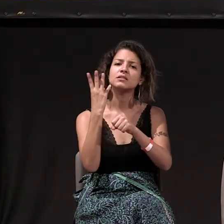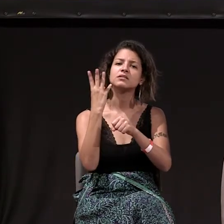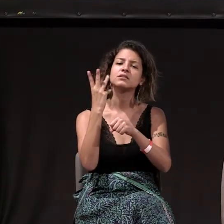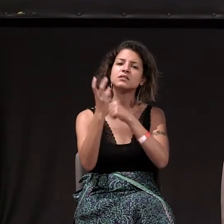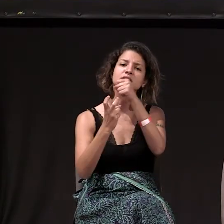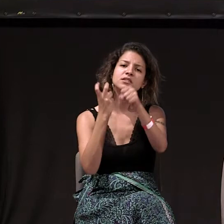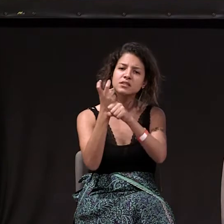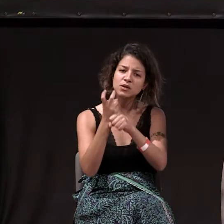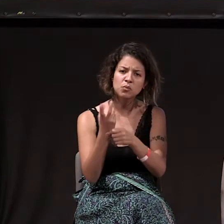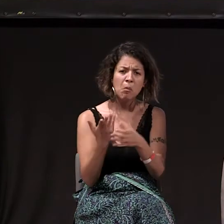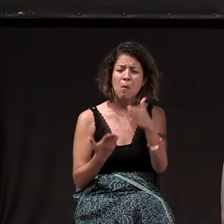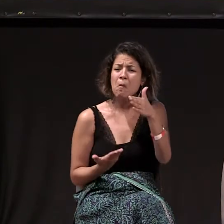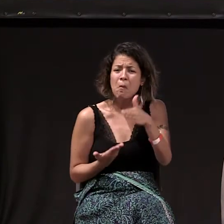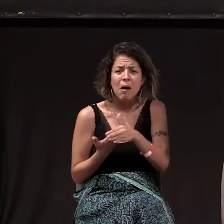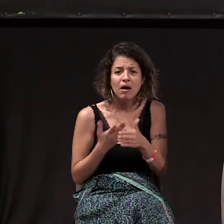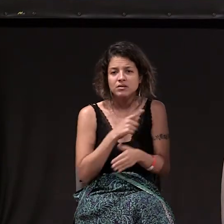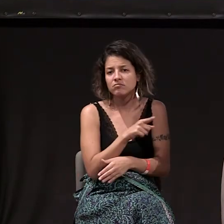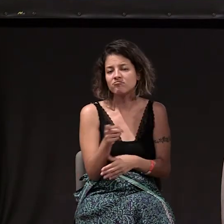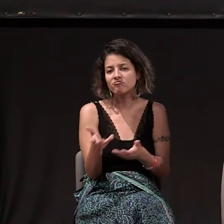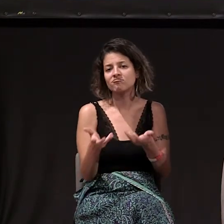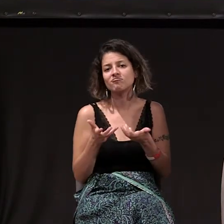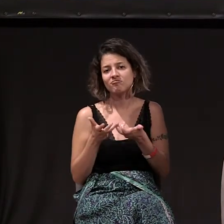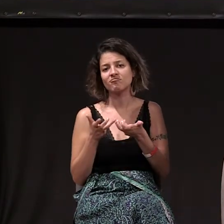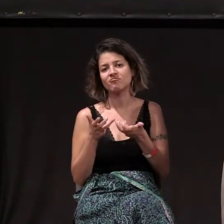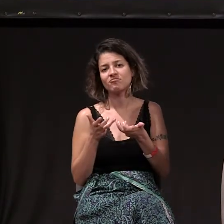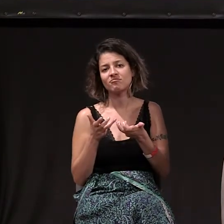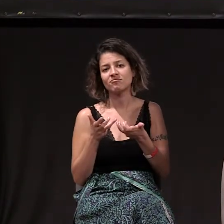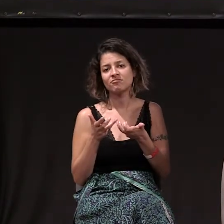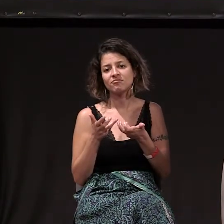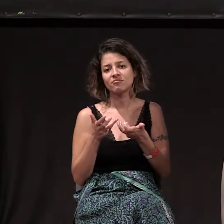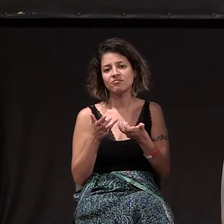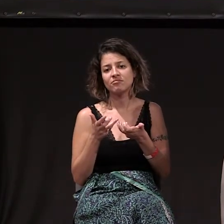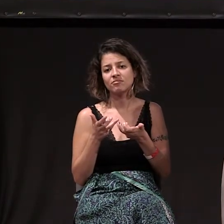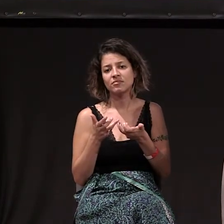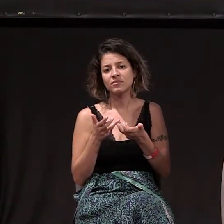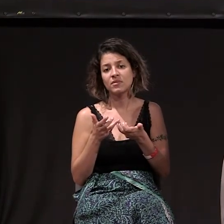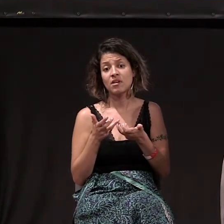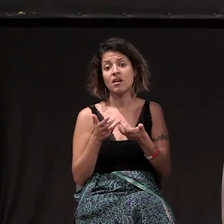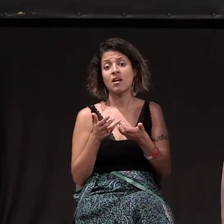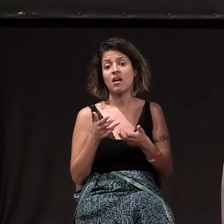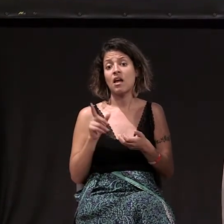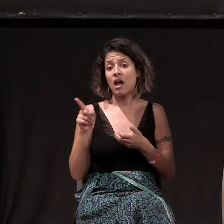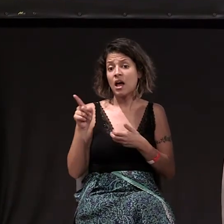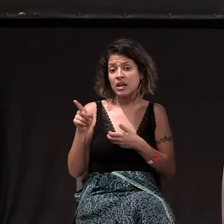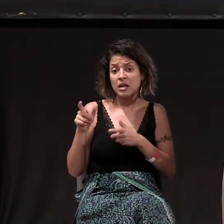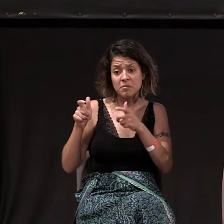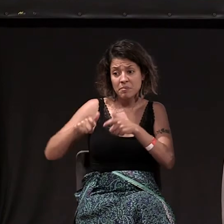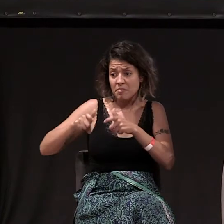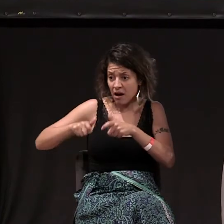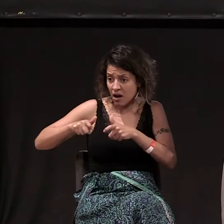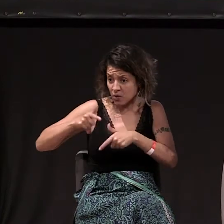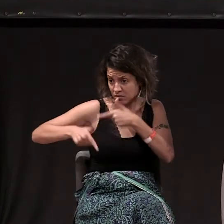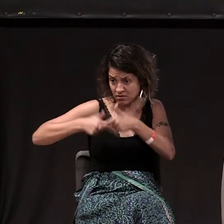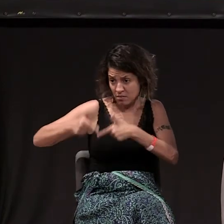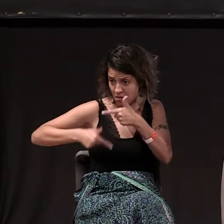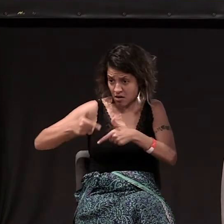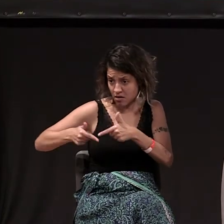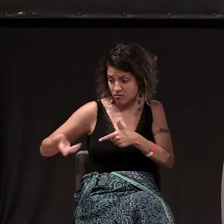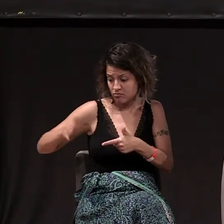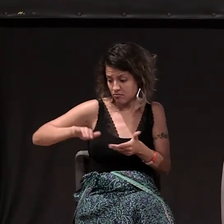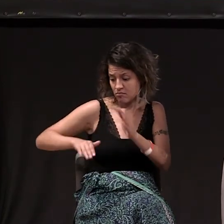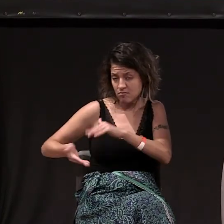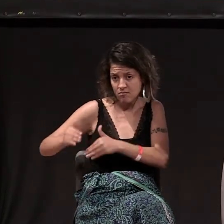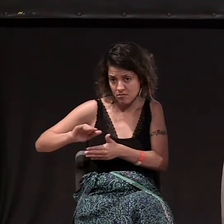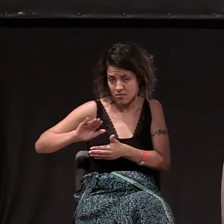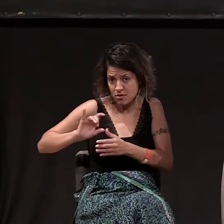anos? O máximo, eles queriam empacotar no supermercado aí do bairro. Eles não tinham